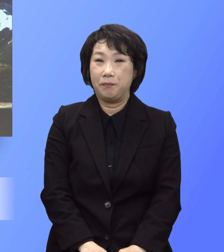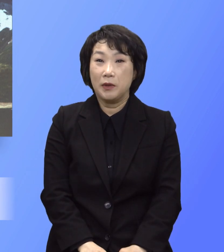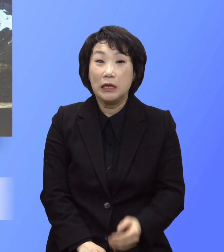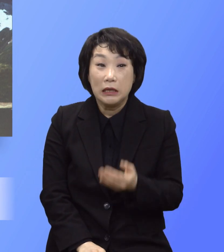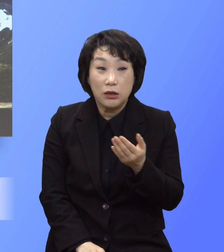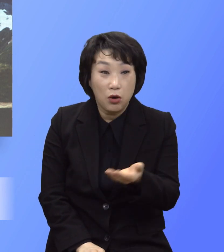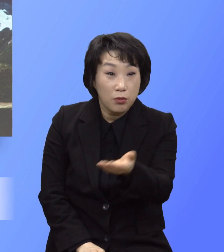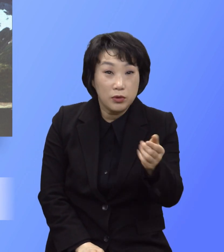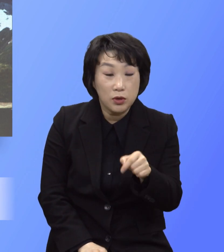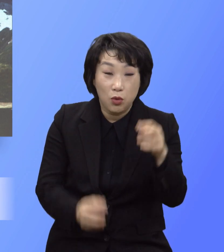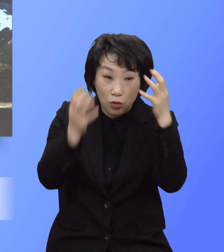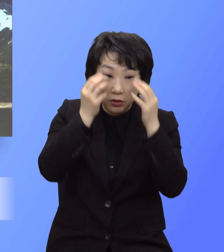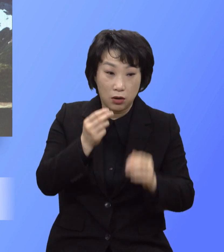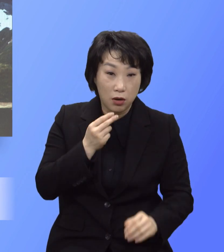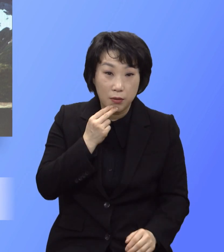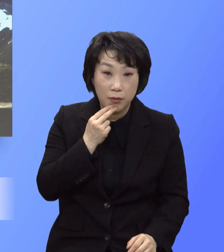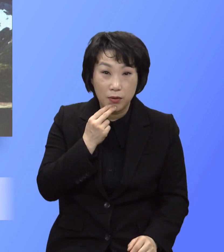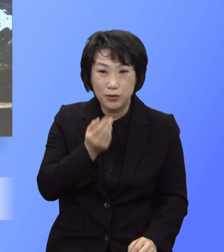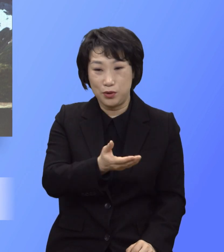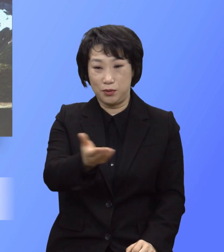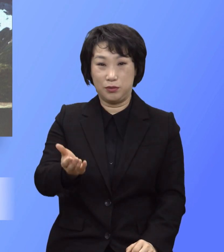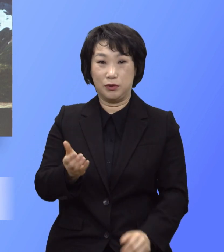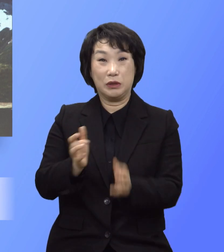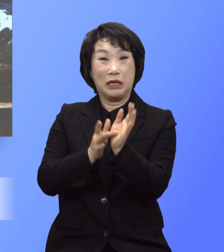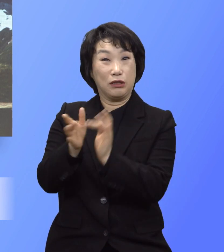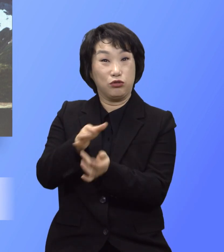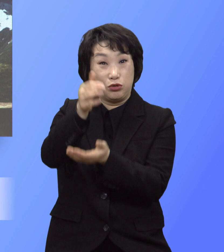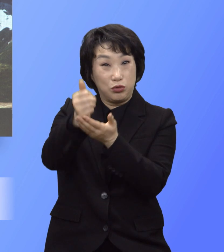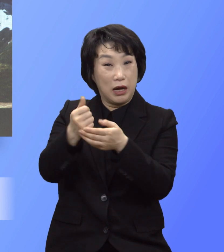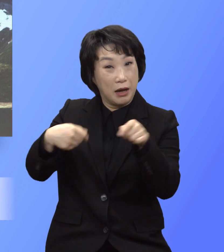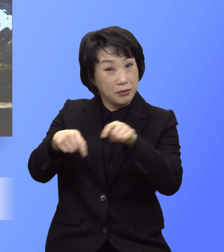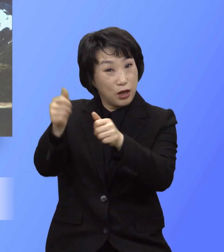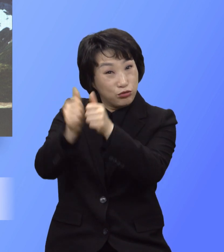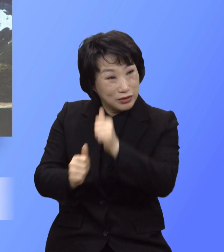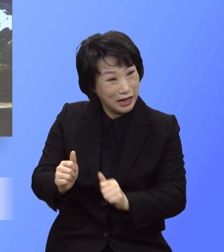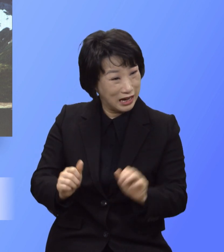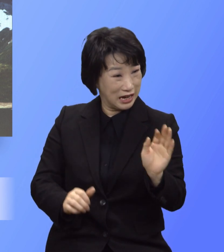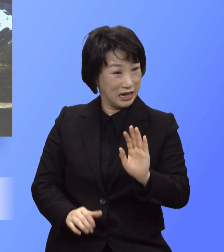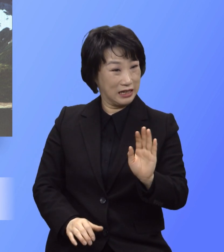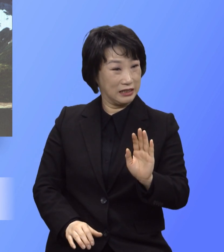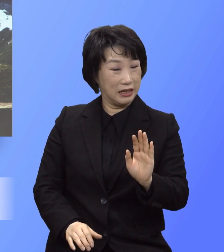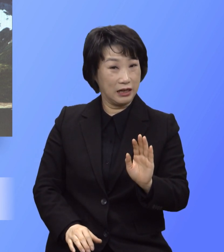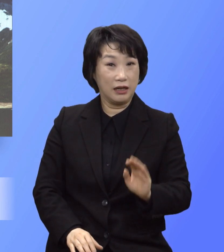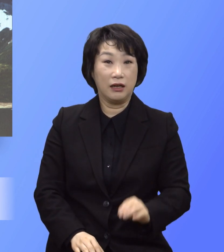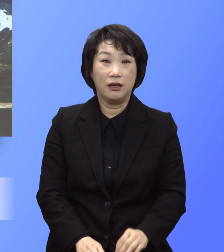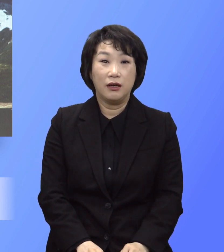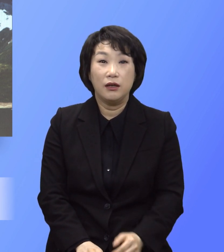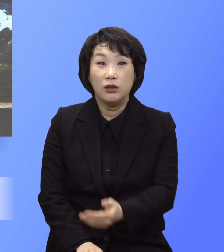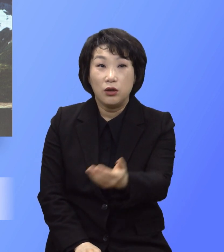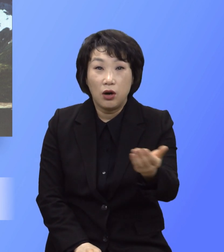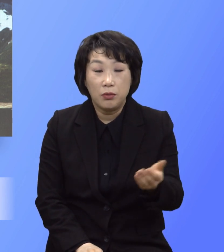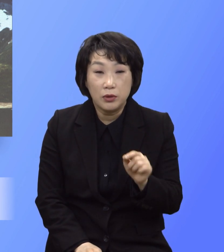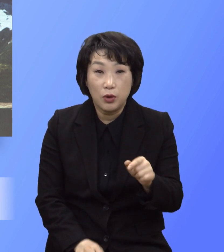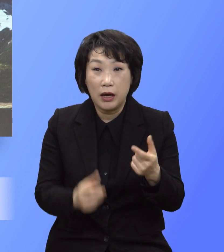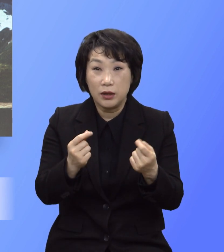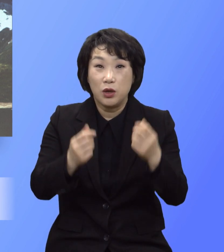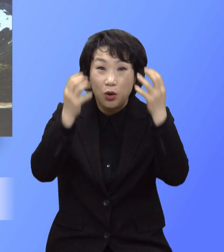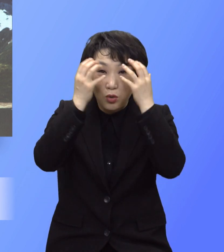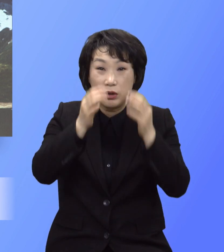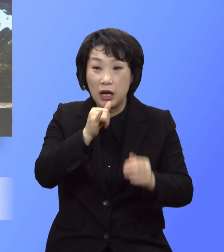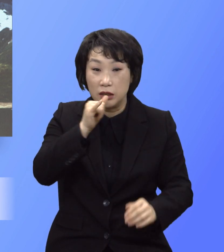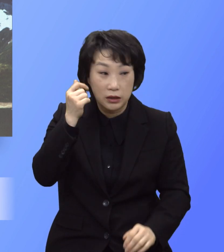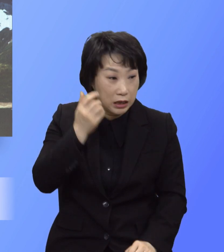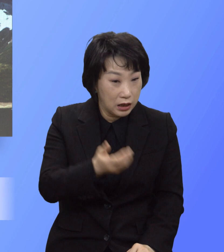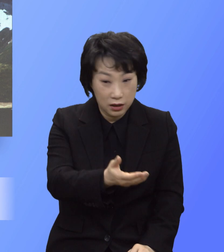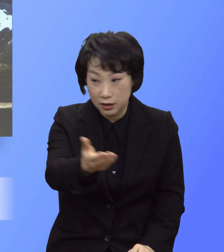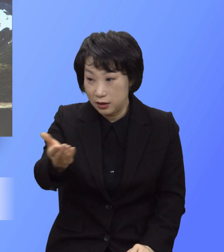그게 없으면 그리스도와 함께하는 후사는 아니다. 여러분에게 그런 고난이